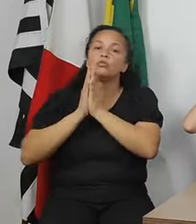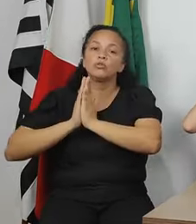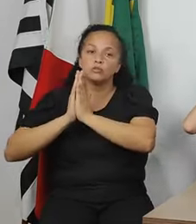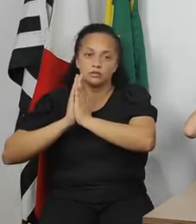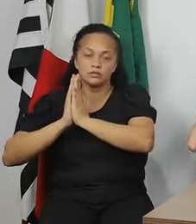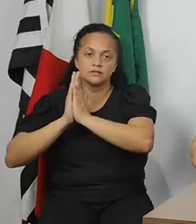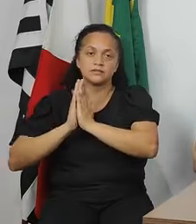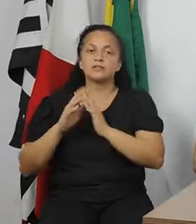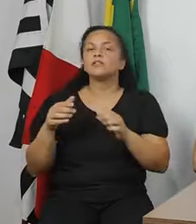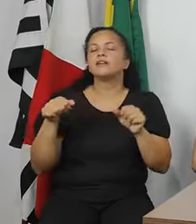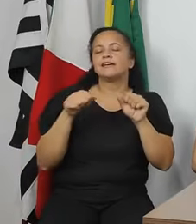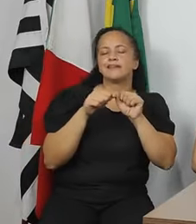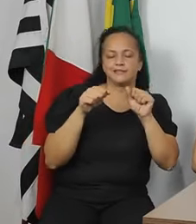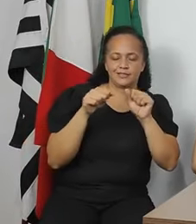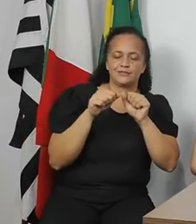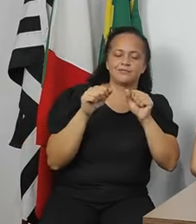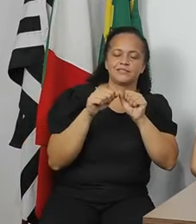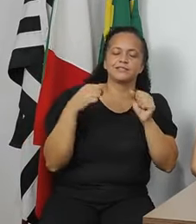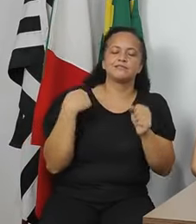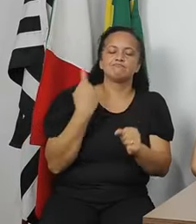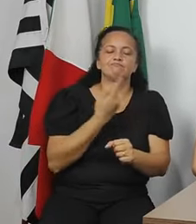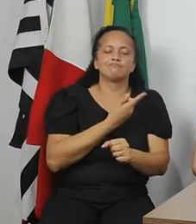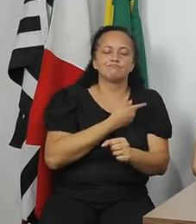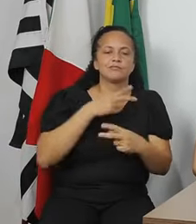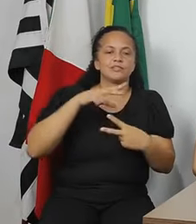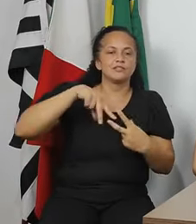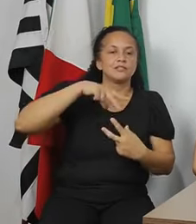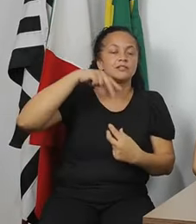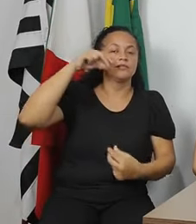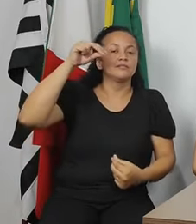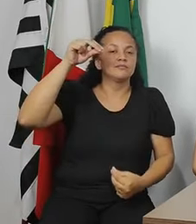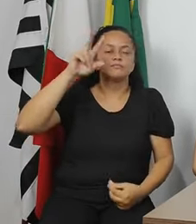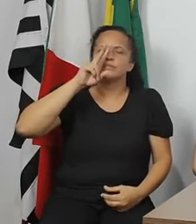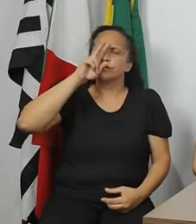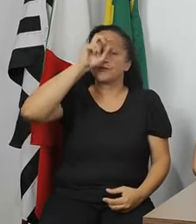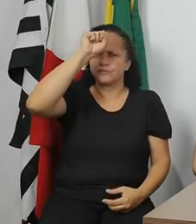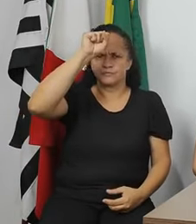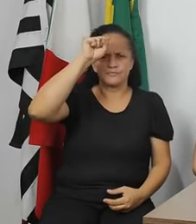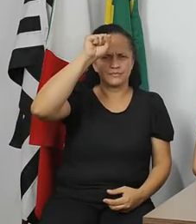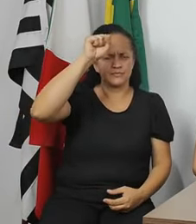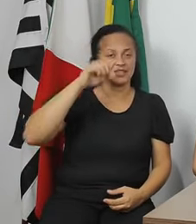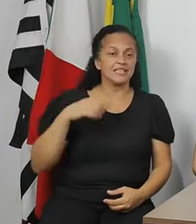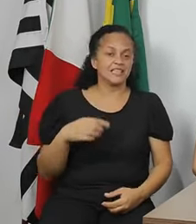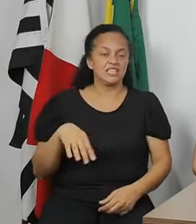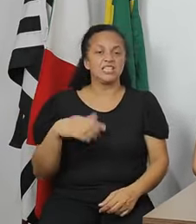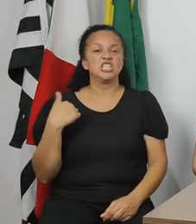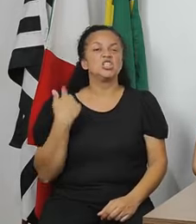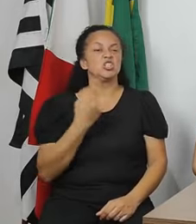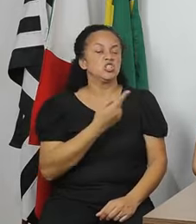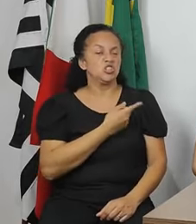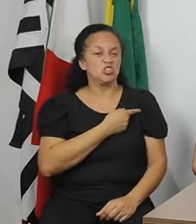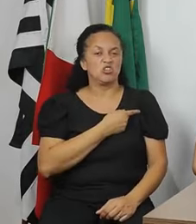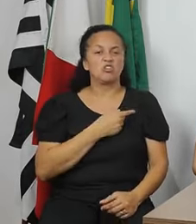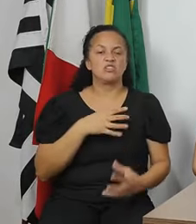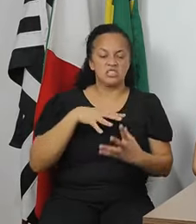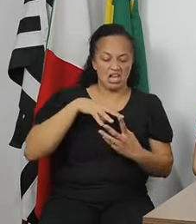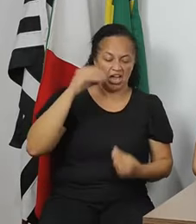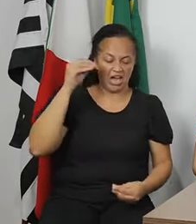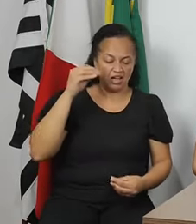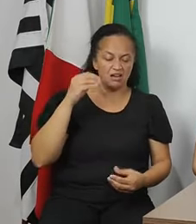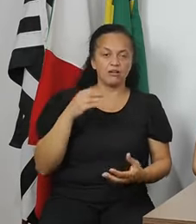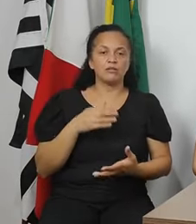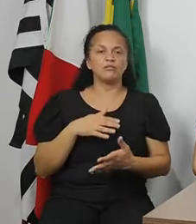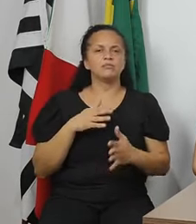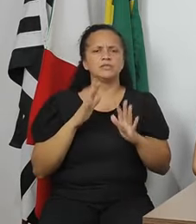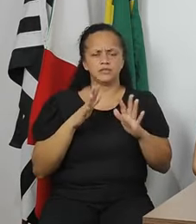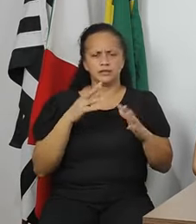como a Nani falou, seja mortificada. Com que a nossa carne seja combatida e que o nosso espírito